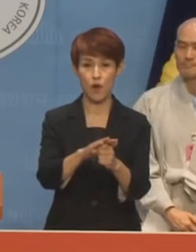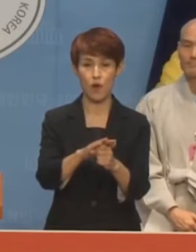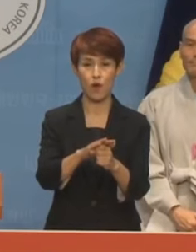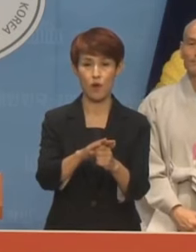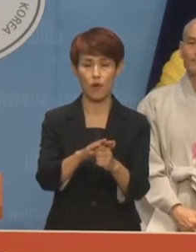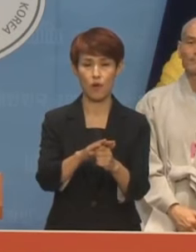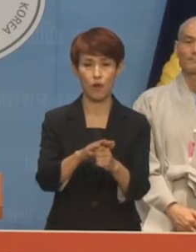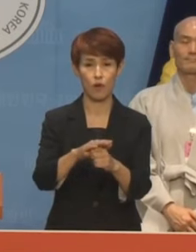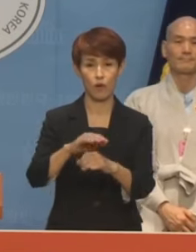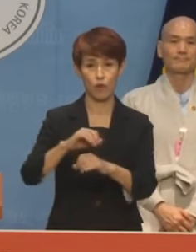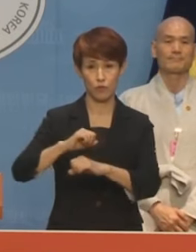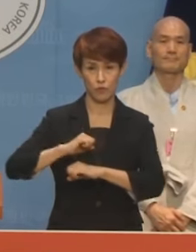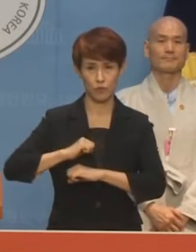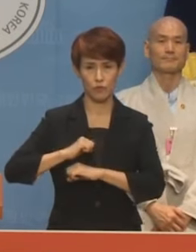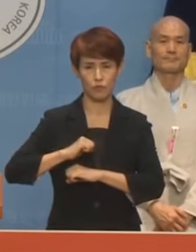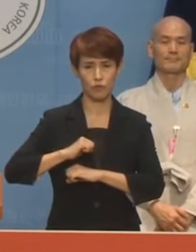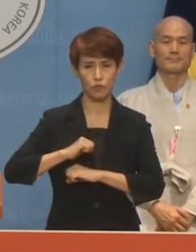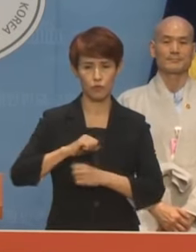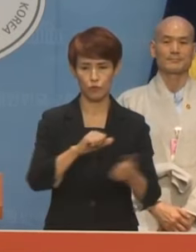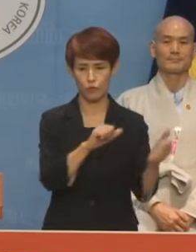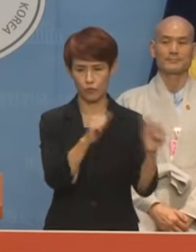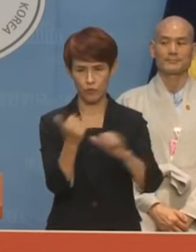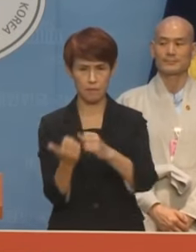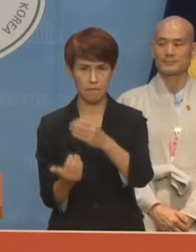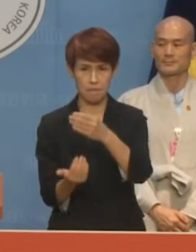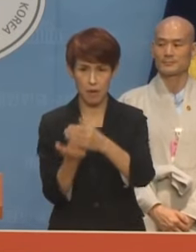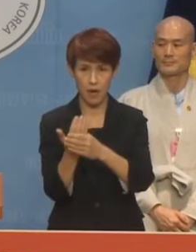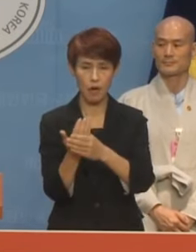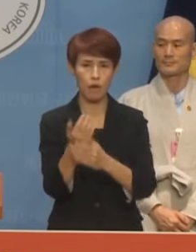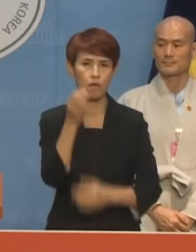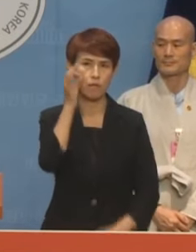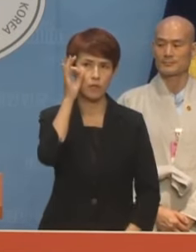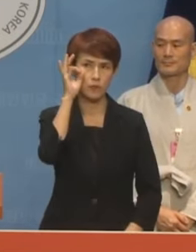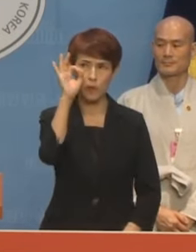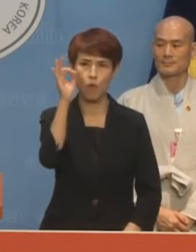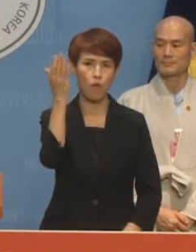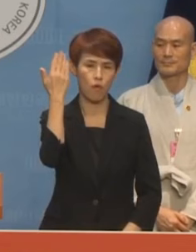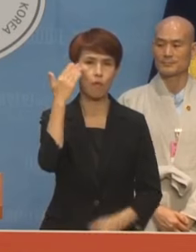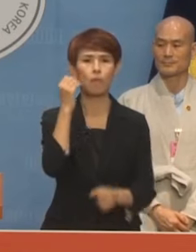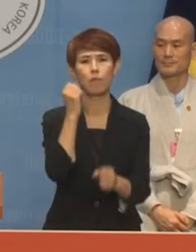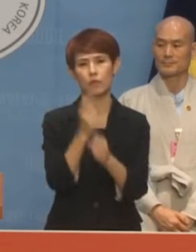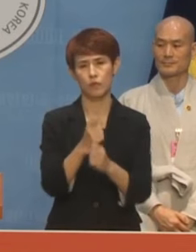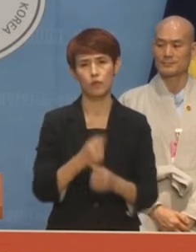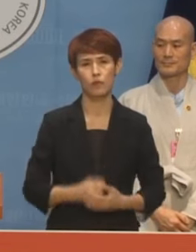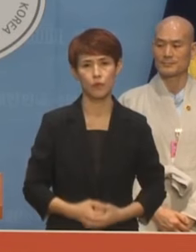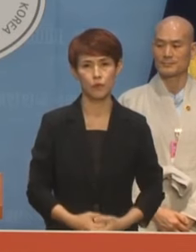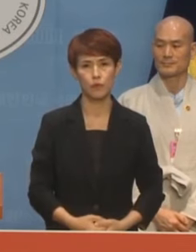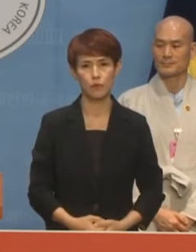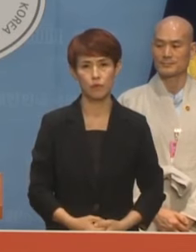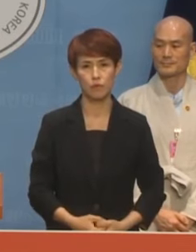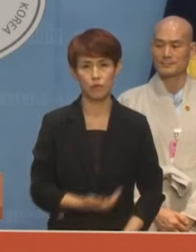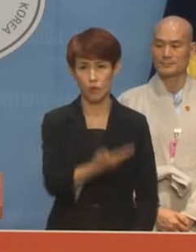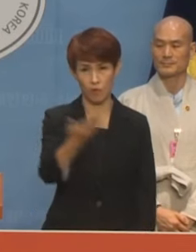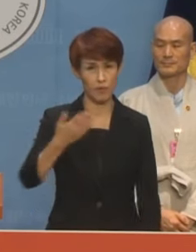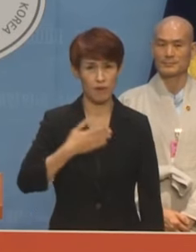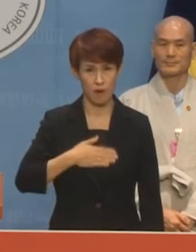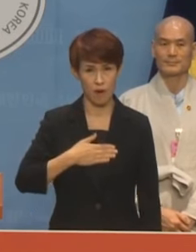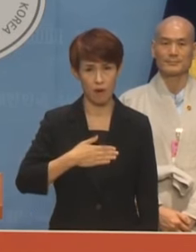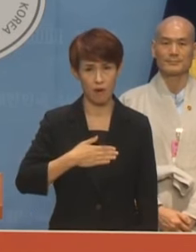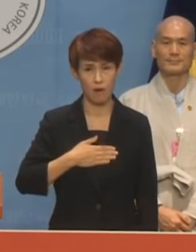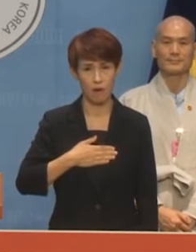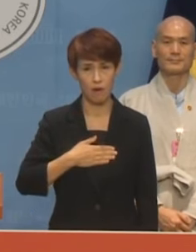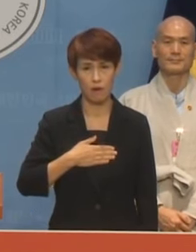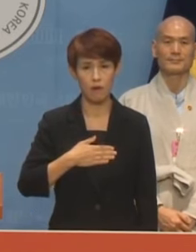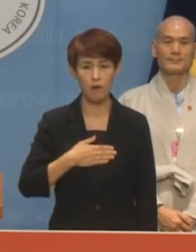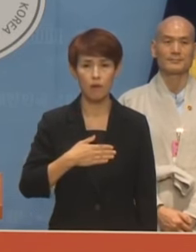해병대원 순직 하신 지가 10개월째 접어들고 있습니다. 다 아시는 것처럼 그럼에도